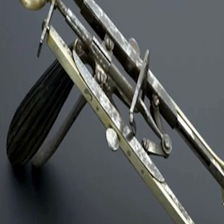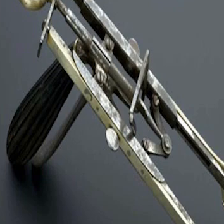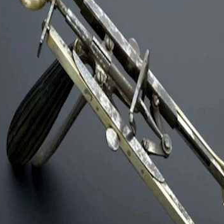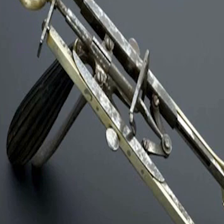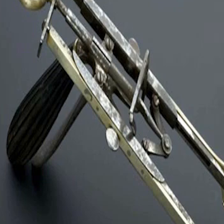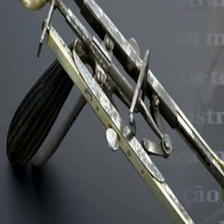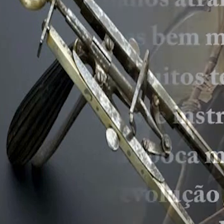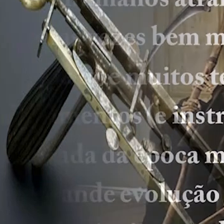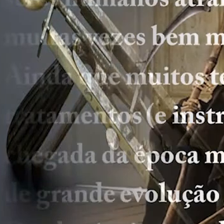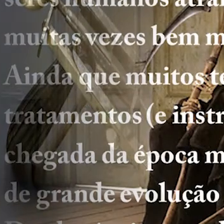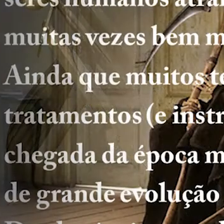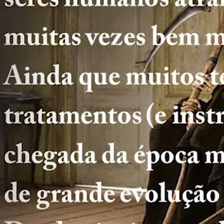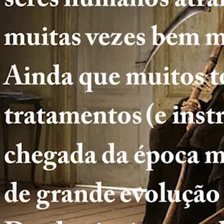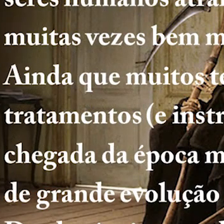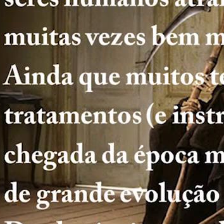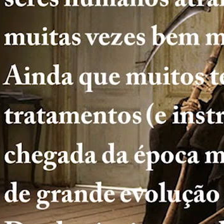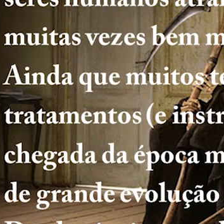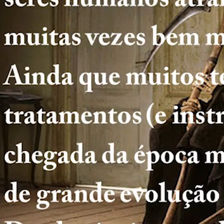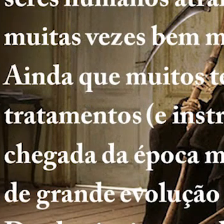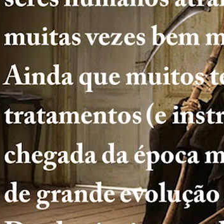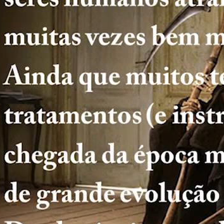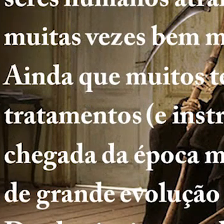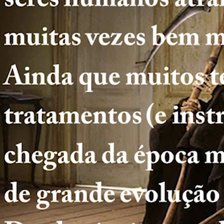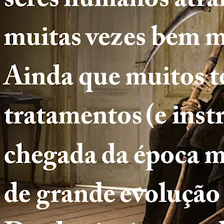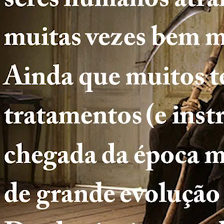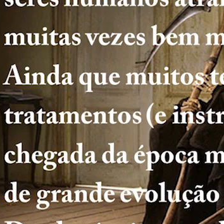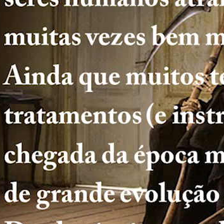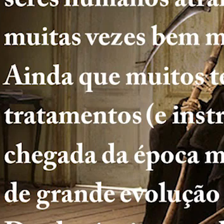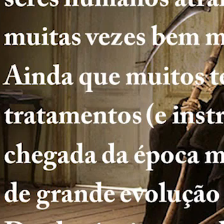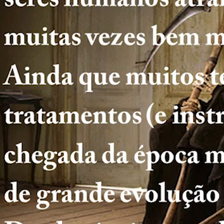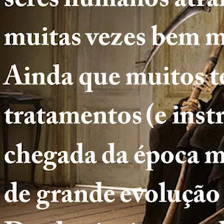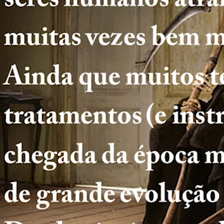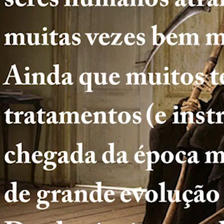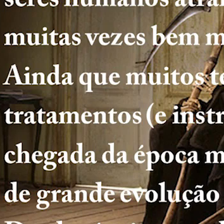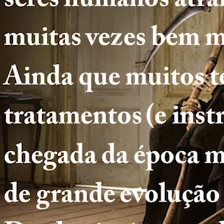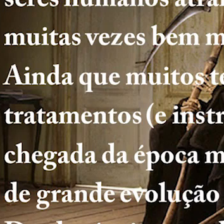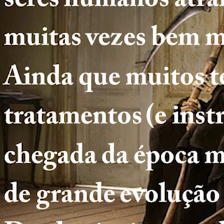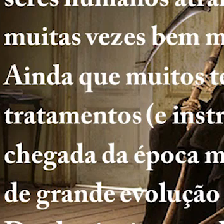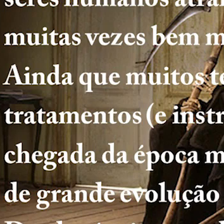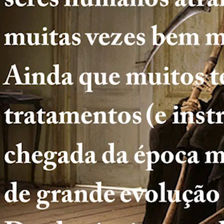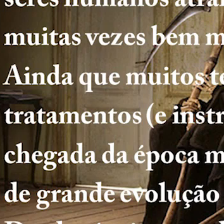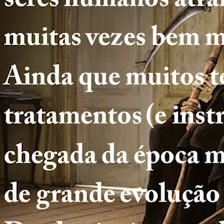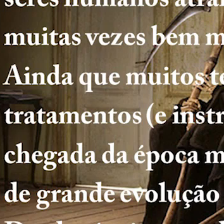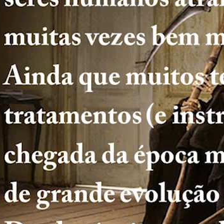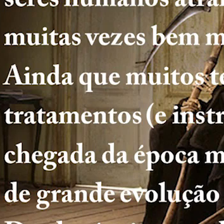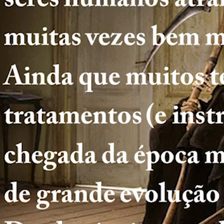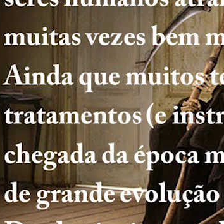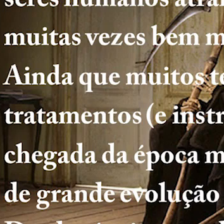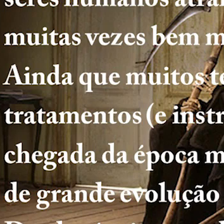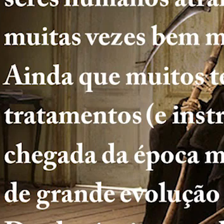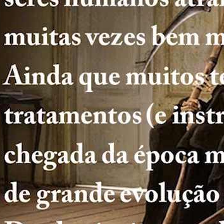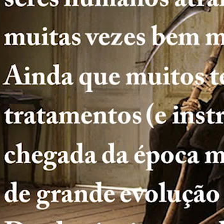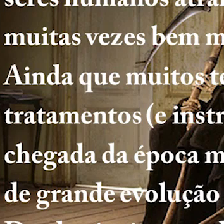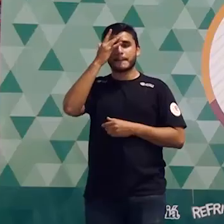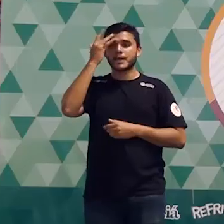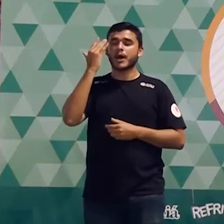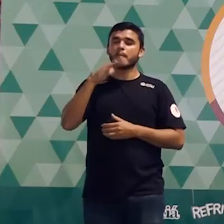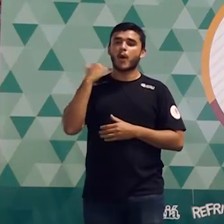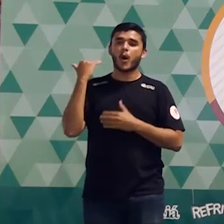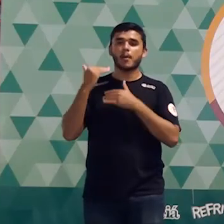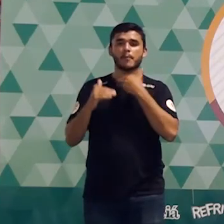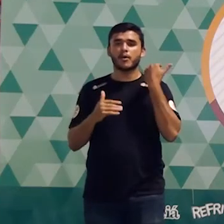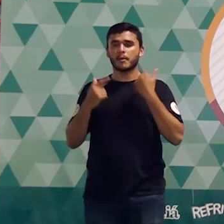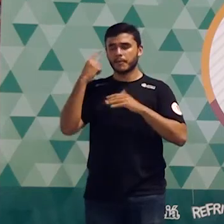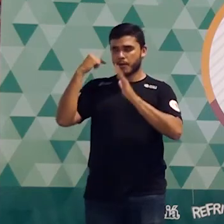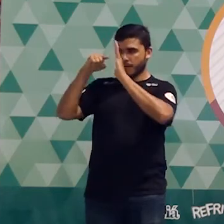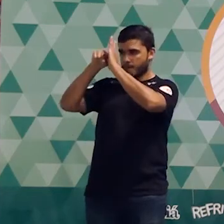vez. Ou seja, são algumas das muitas, né? Imagine quanta gente morreu sendo tratado